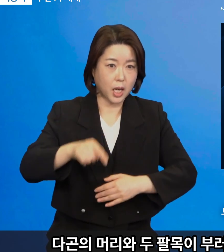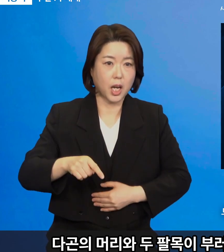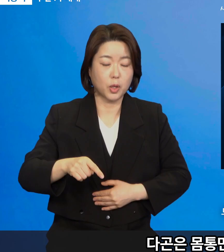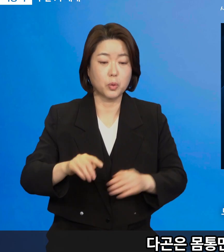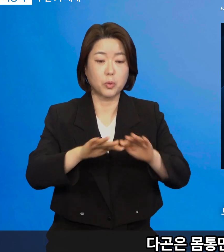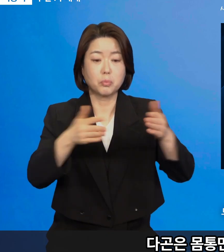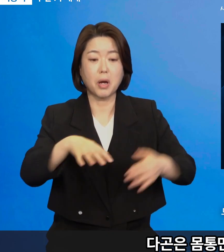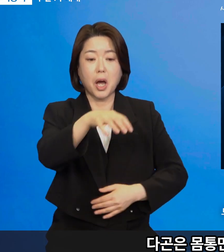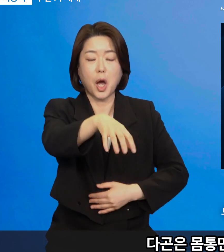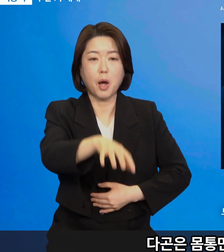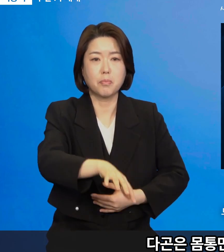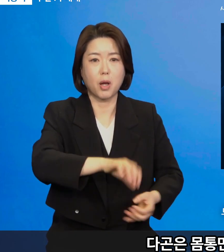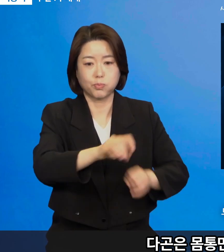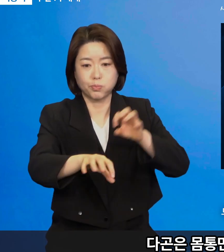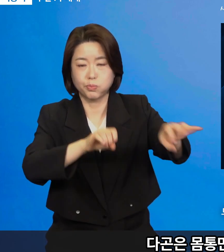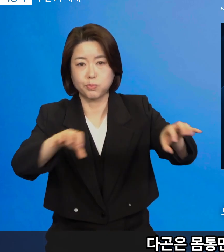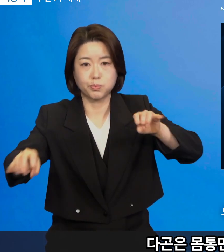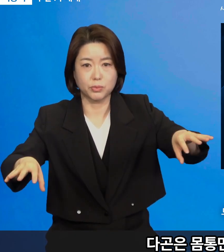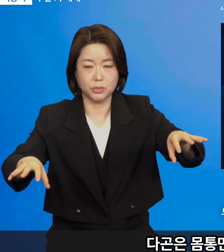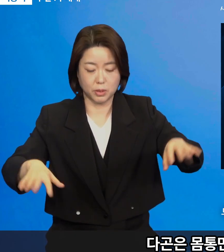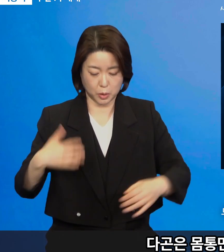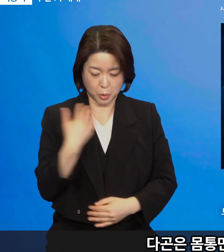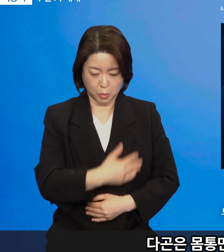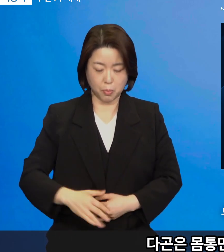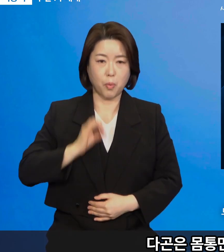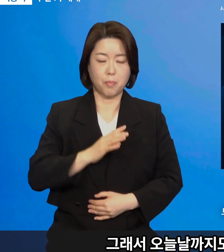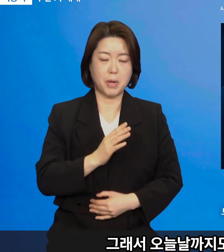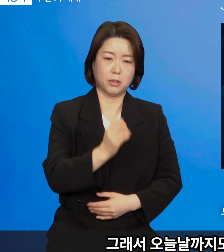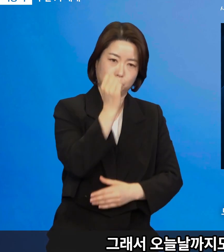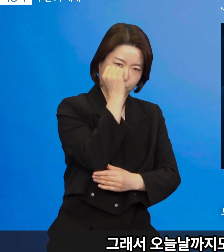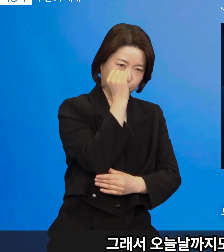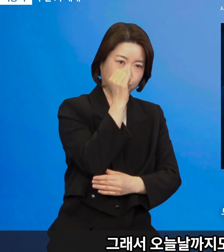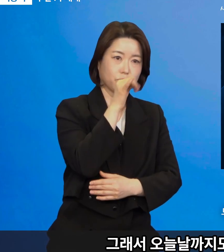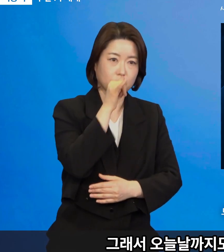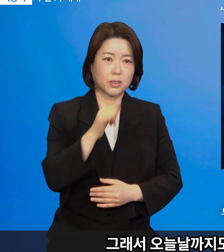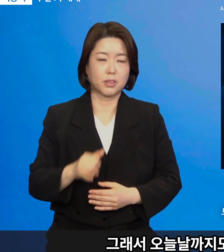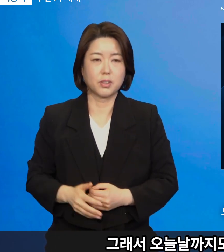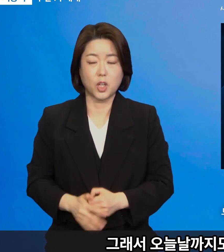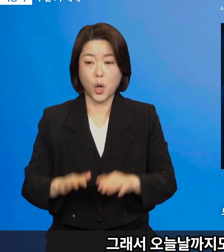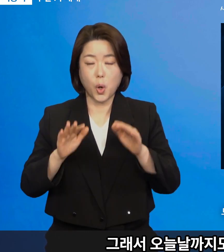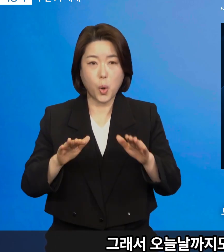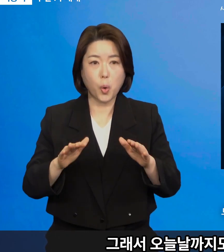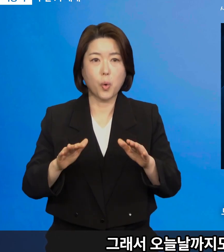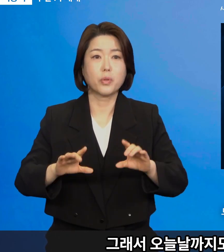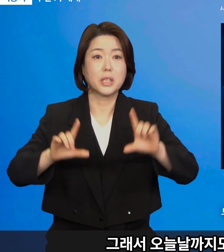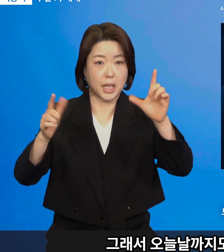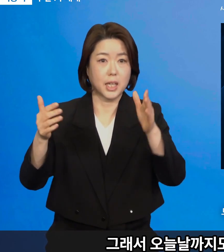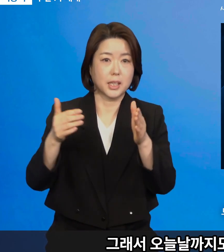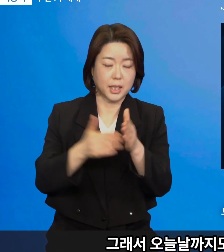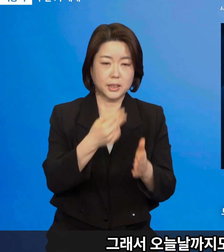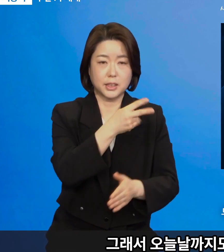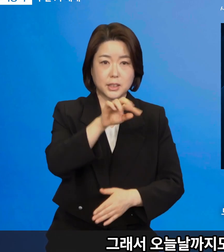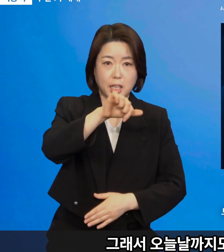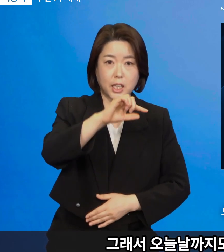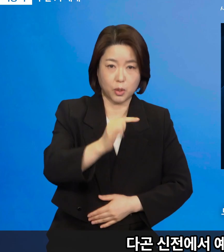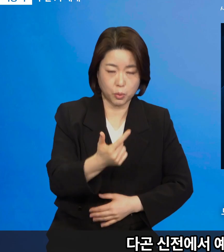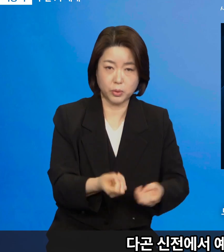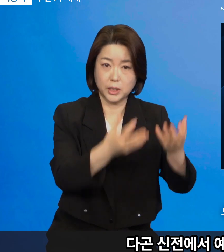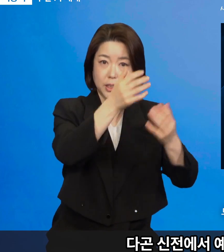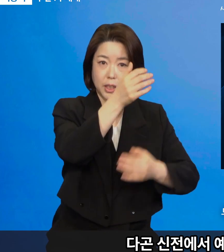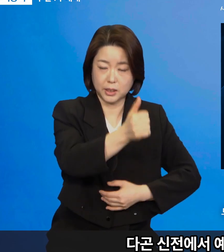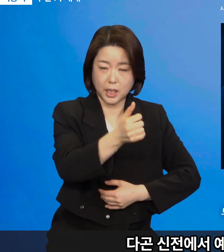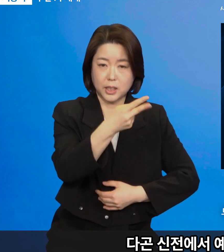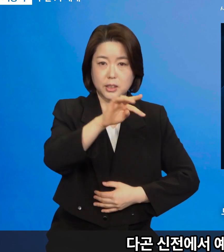나뒹굴었고 다곤은 몸통만 남아 있었다. 그래서 오늘날까지도 다곤의 제사장들과